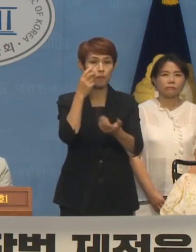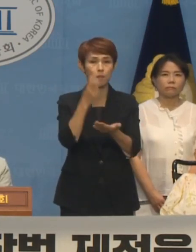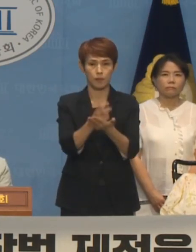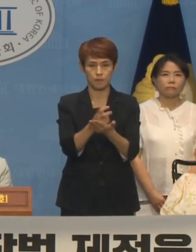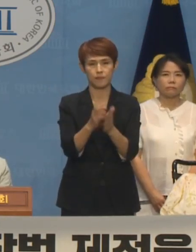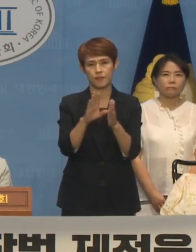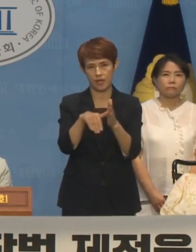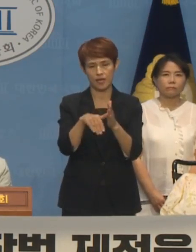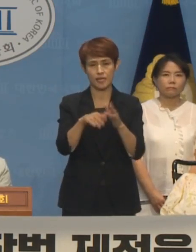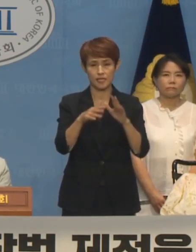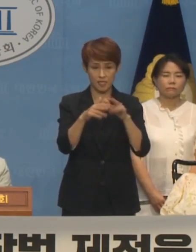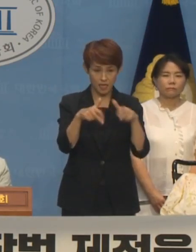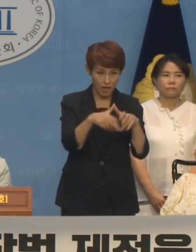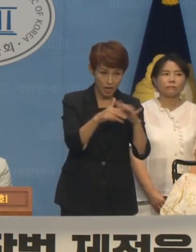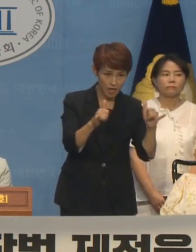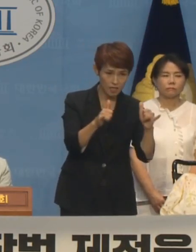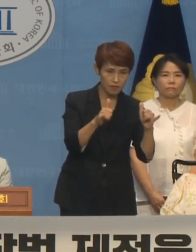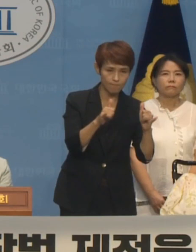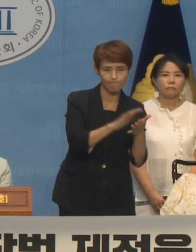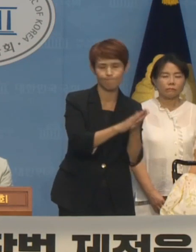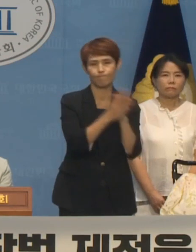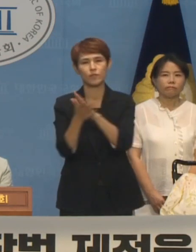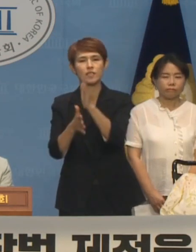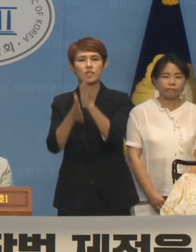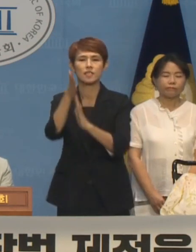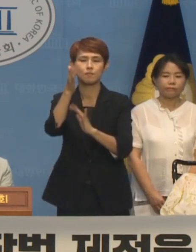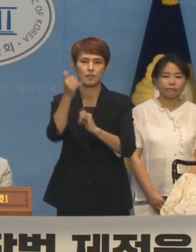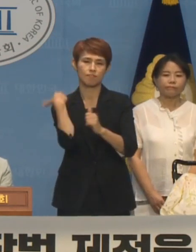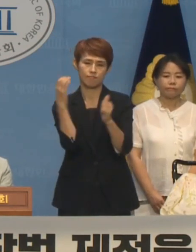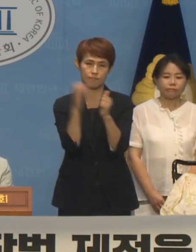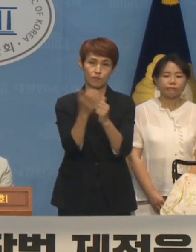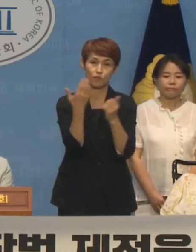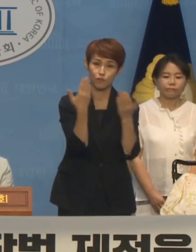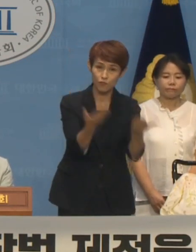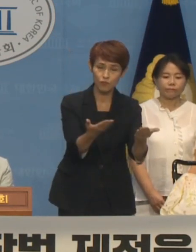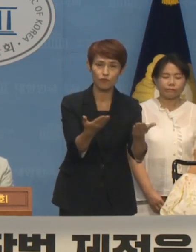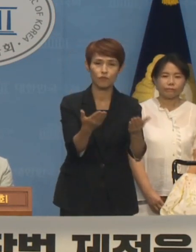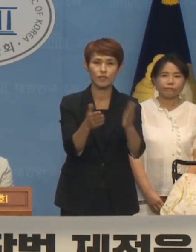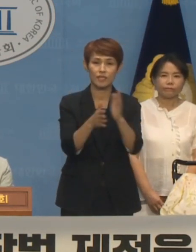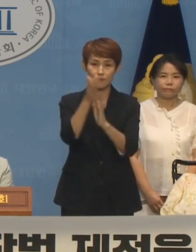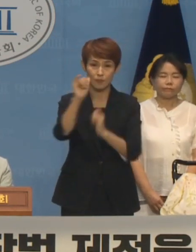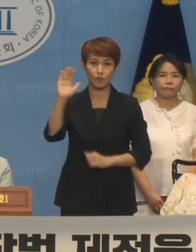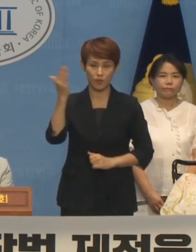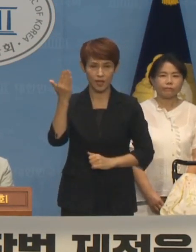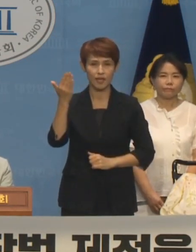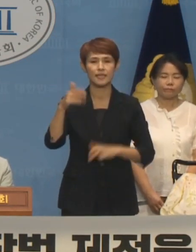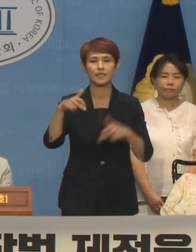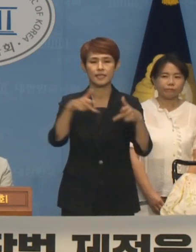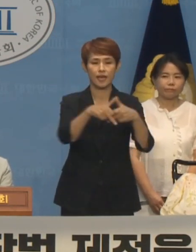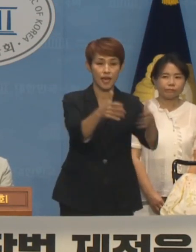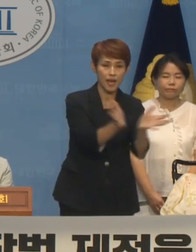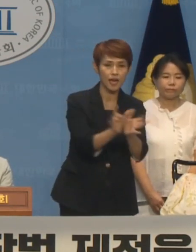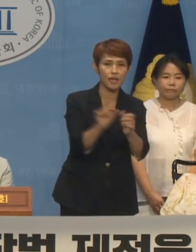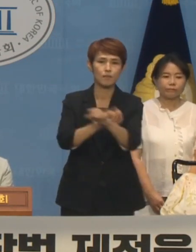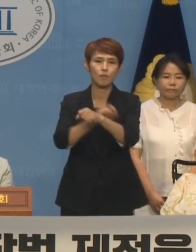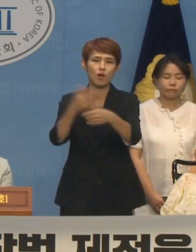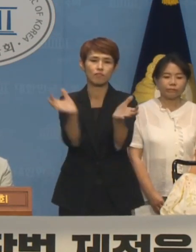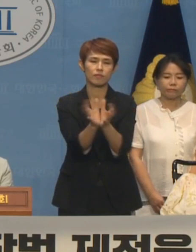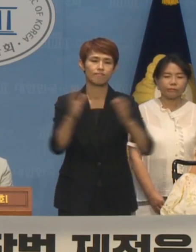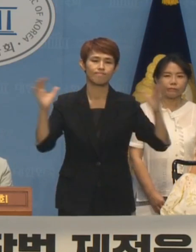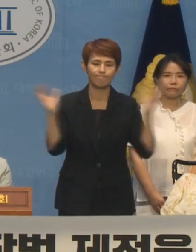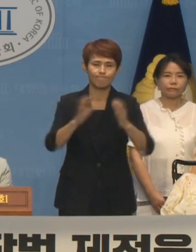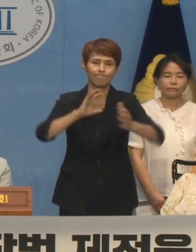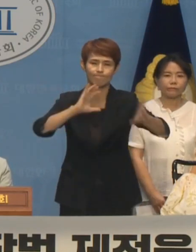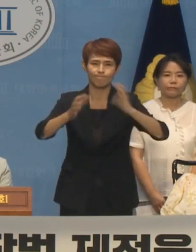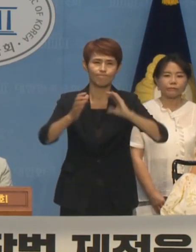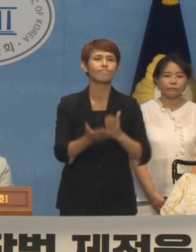장애인이 시민으로 이동하는 시대로 나아갈 수 있도록 장애계와 특별기구를 구성하여 함께 논의할